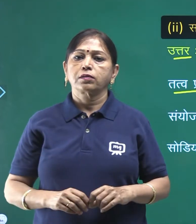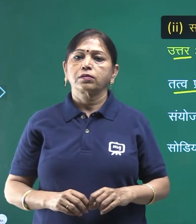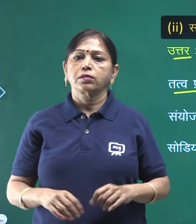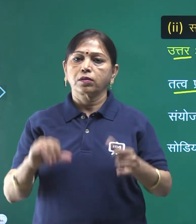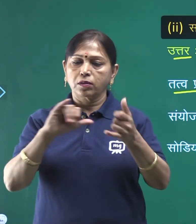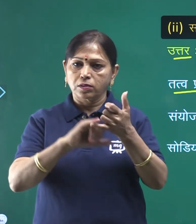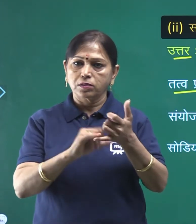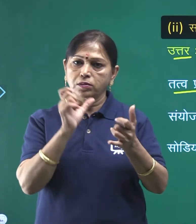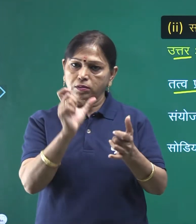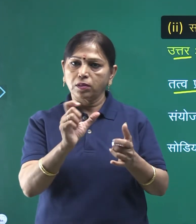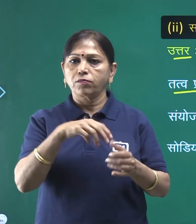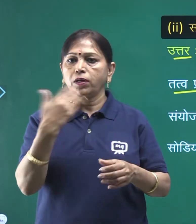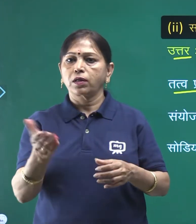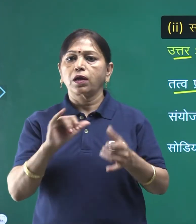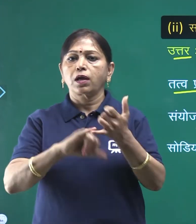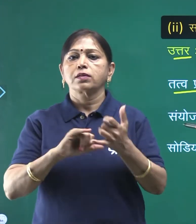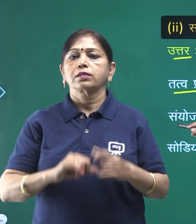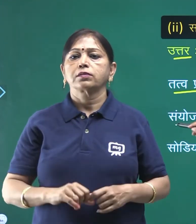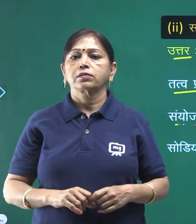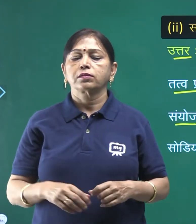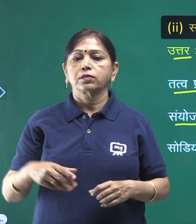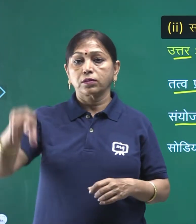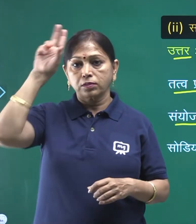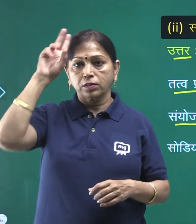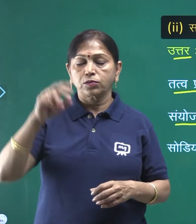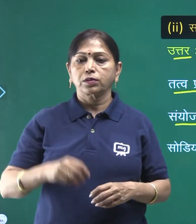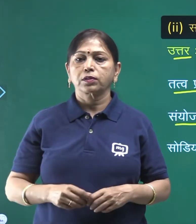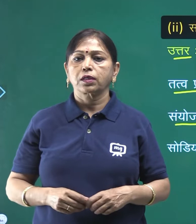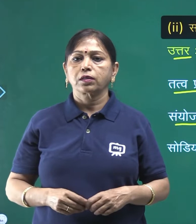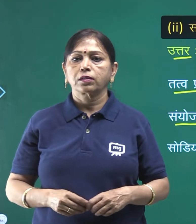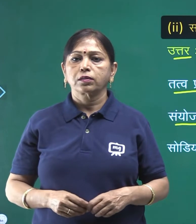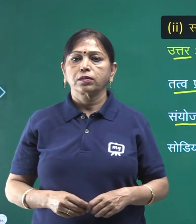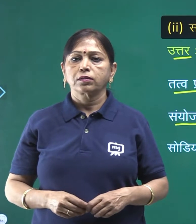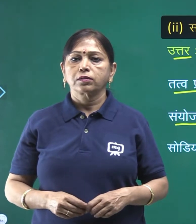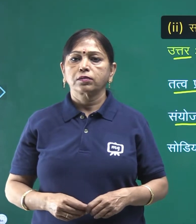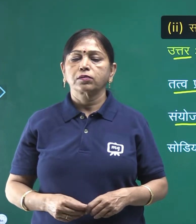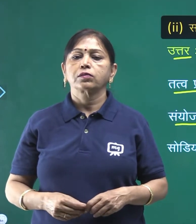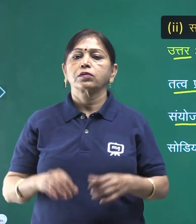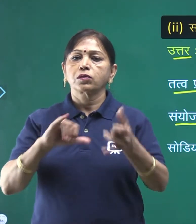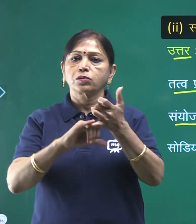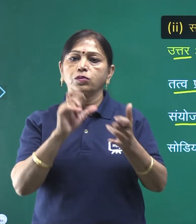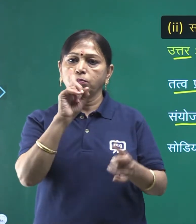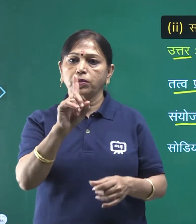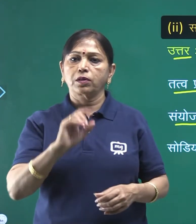सल्फाइड का S। इनकी संयोजकता सोडियम की 1,